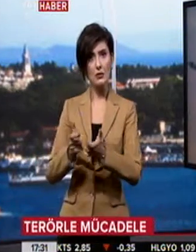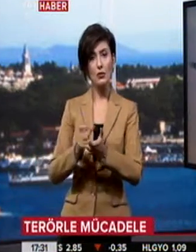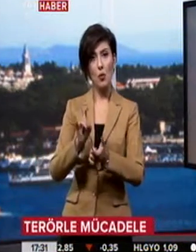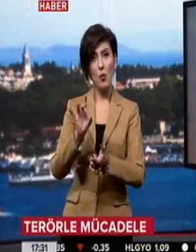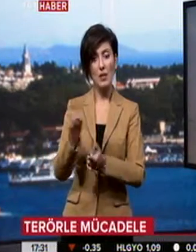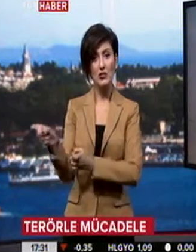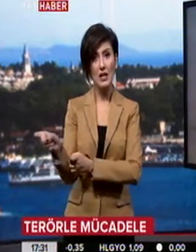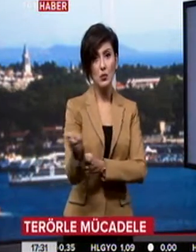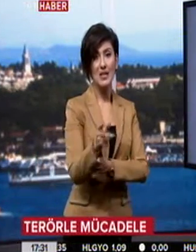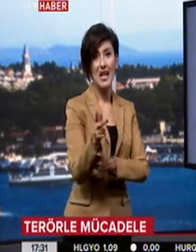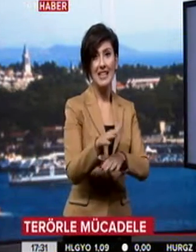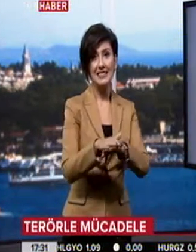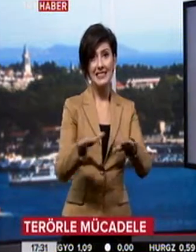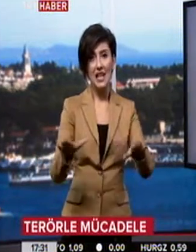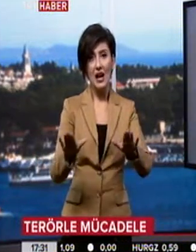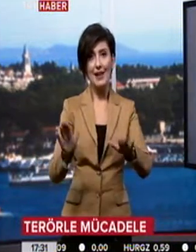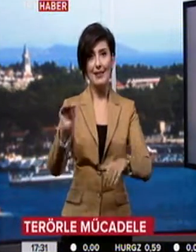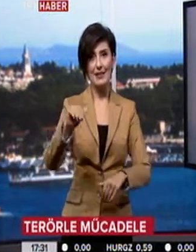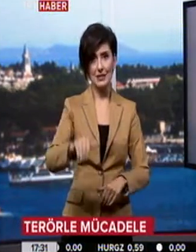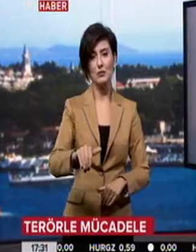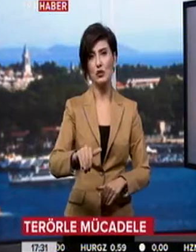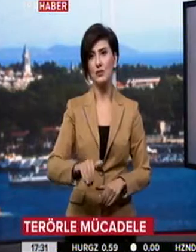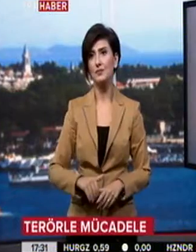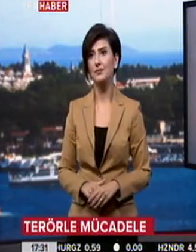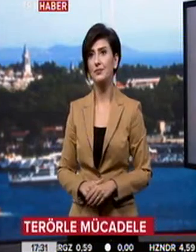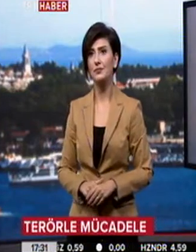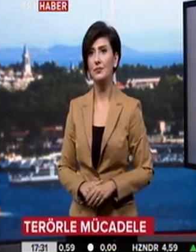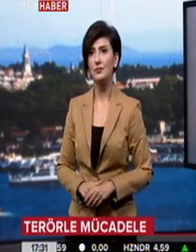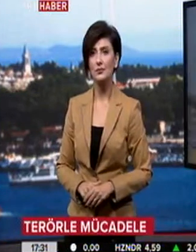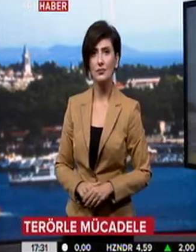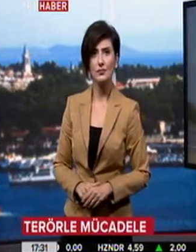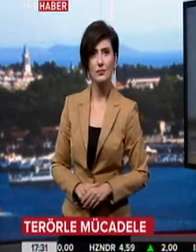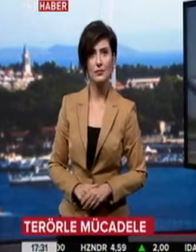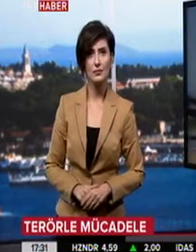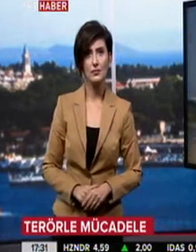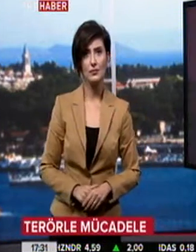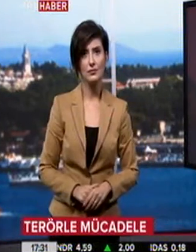da 15 terörist etkisiz hale getirilmişti.